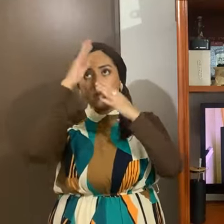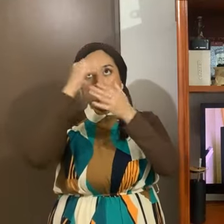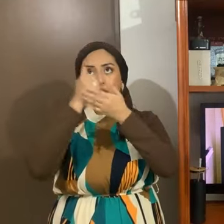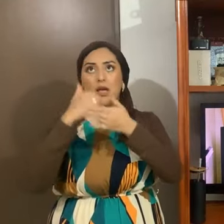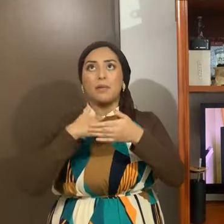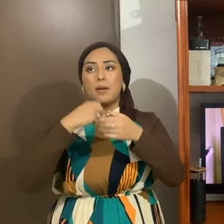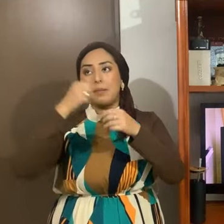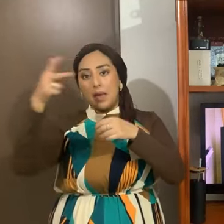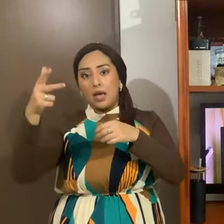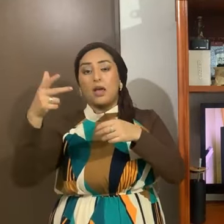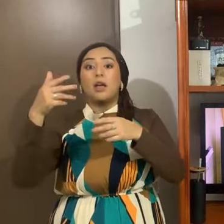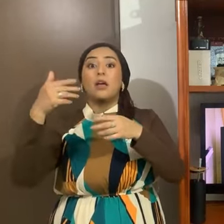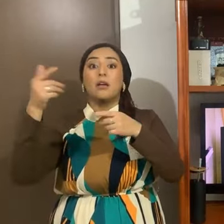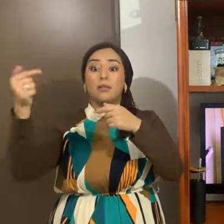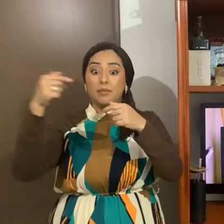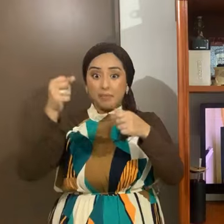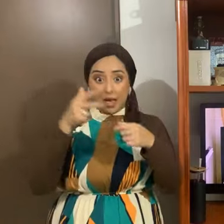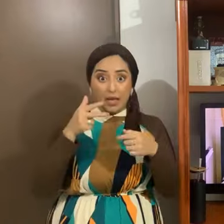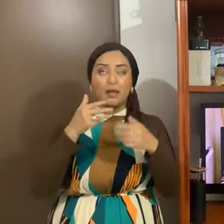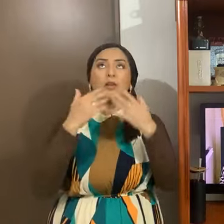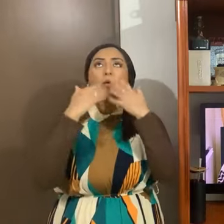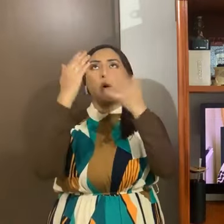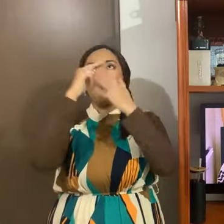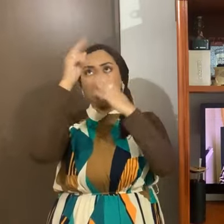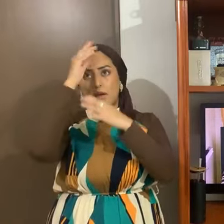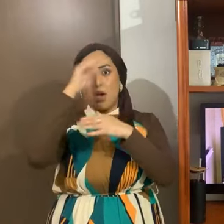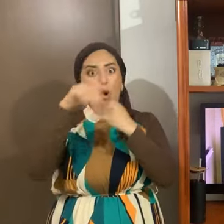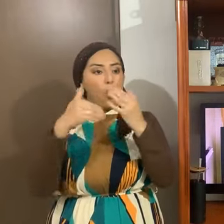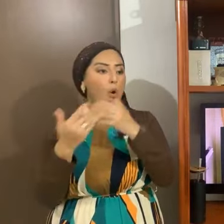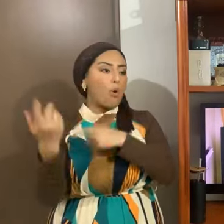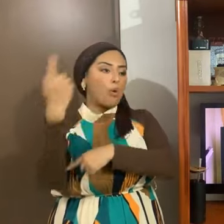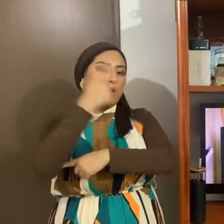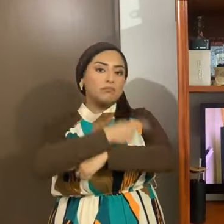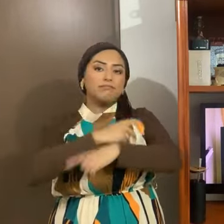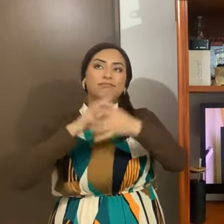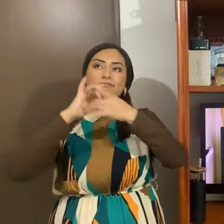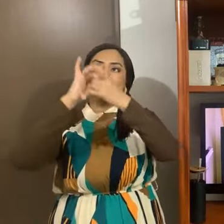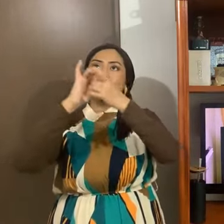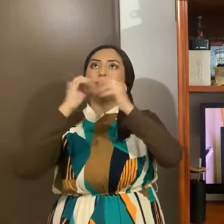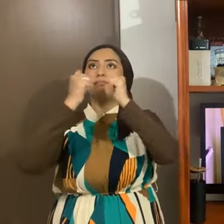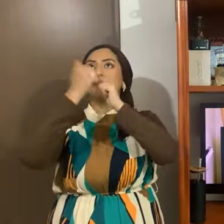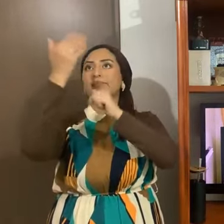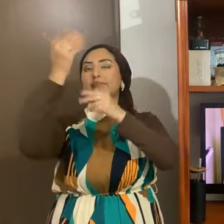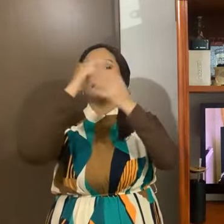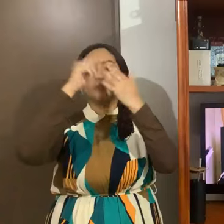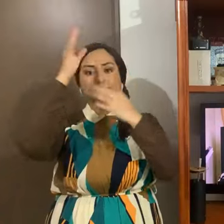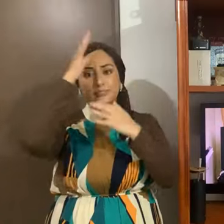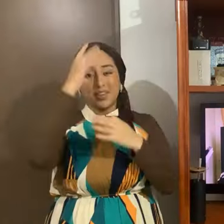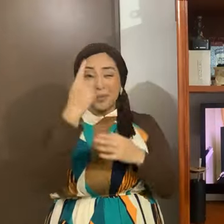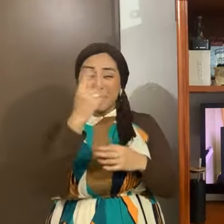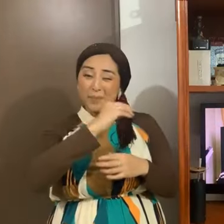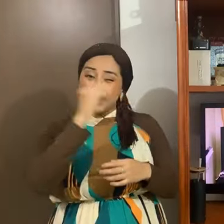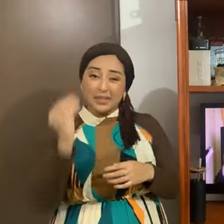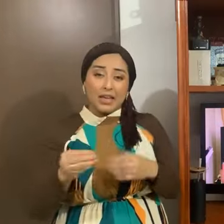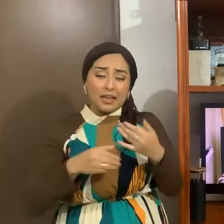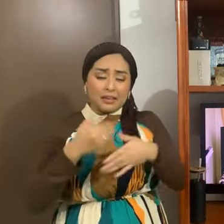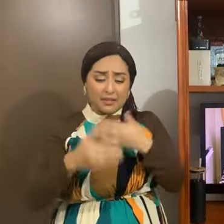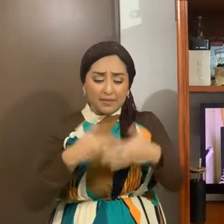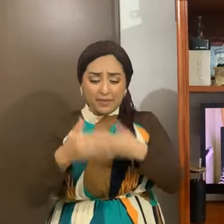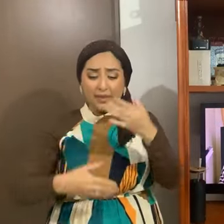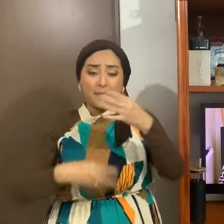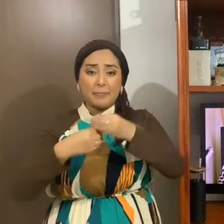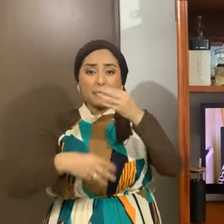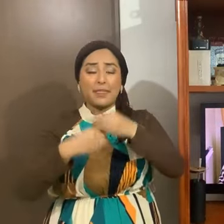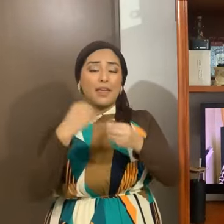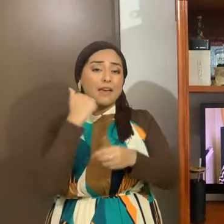bien, regresamos, gracias porque estamos con bien. Todo el día estamos en comunión con el Eterno, por un 1% que fuimos